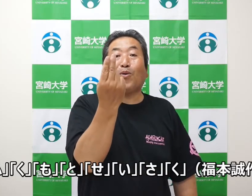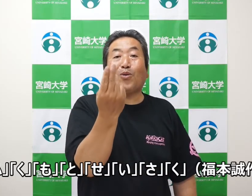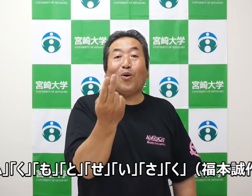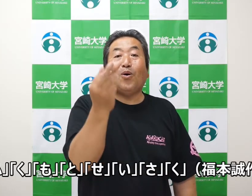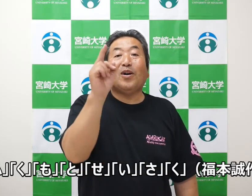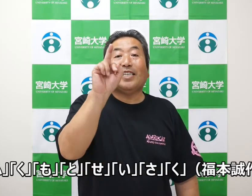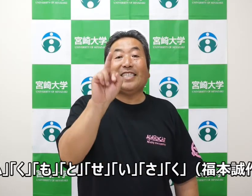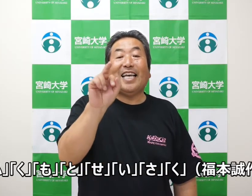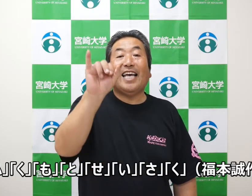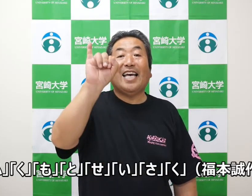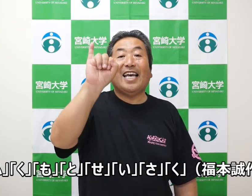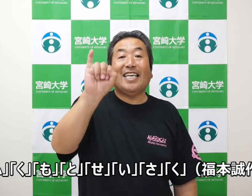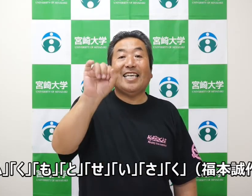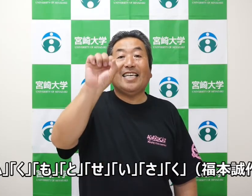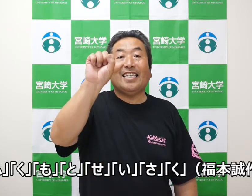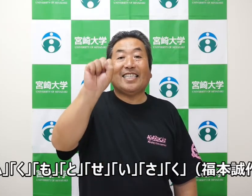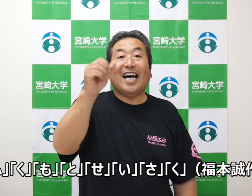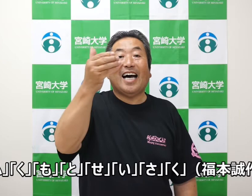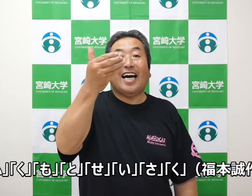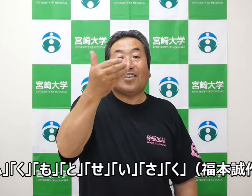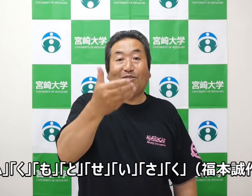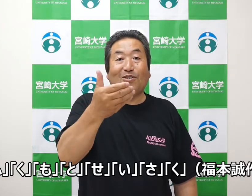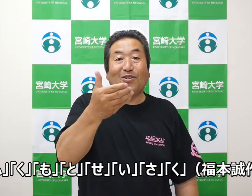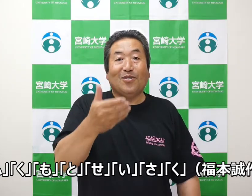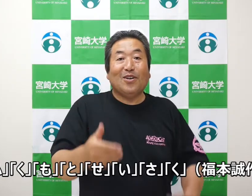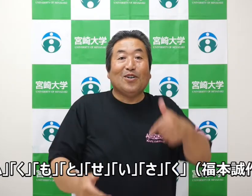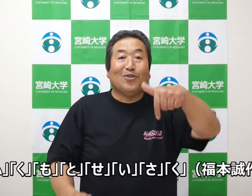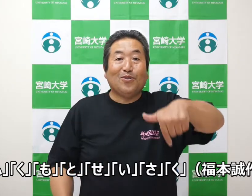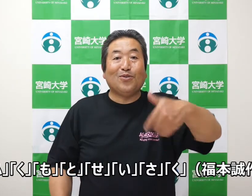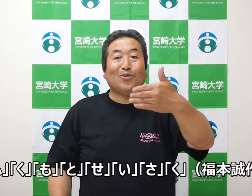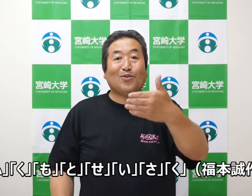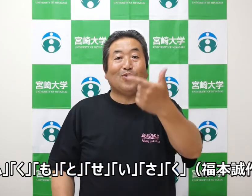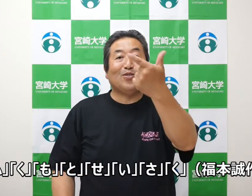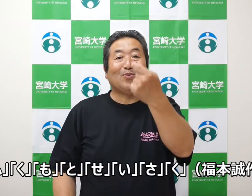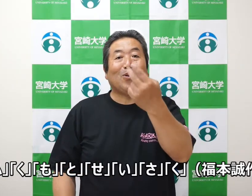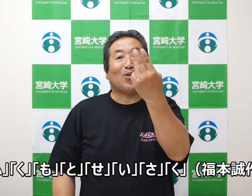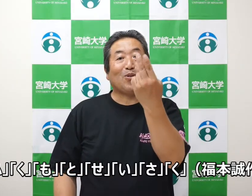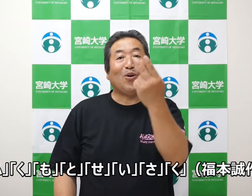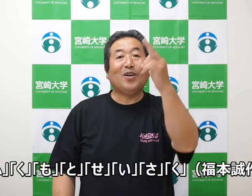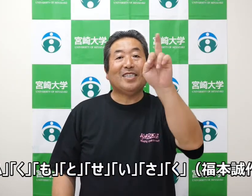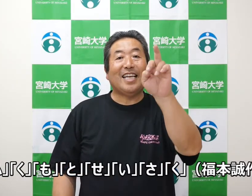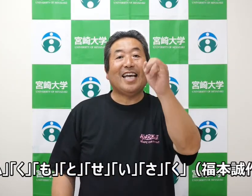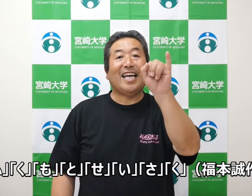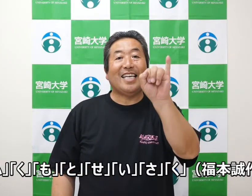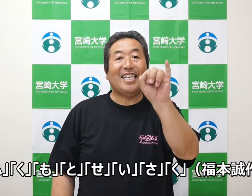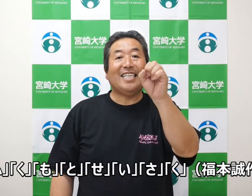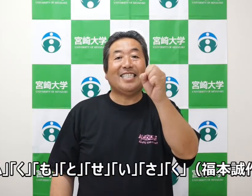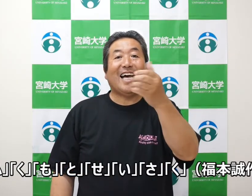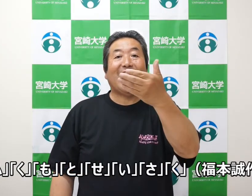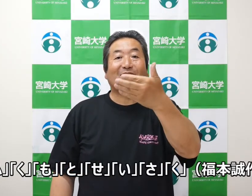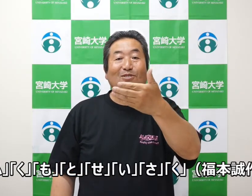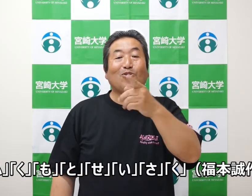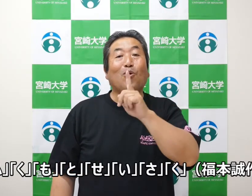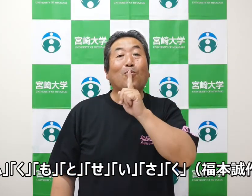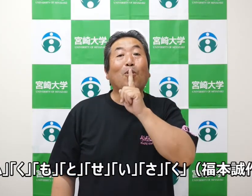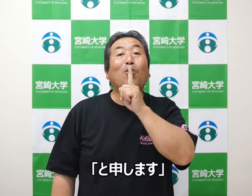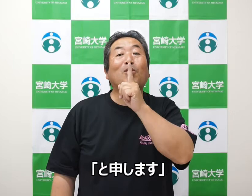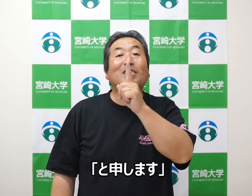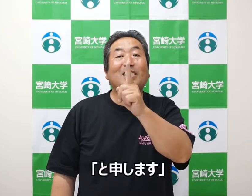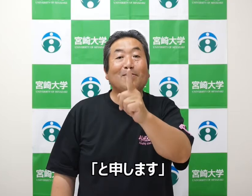本誠作。福本誠作と申します